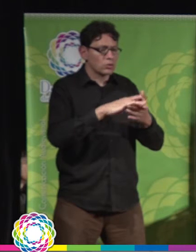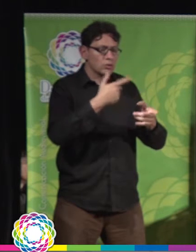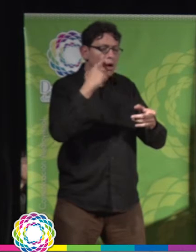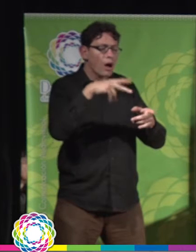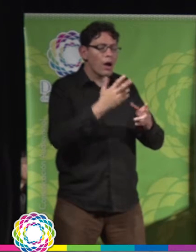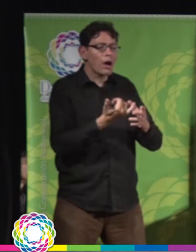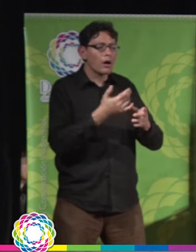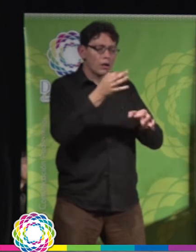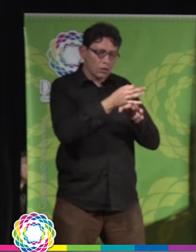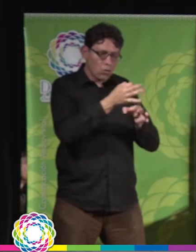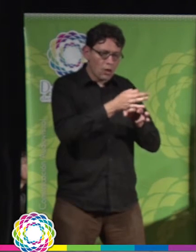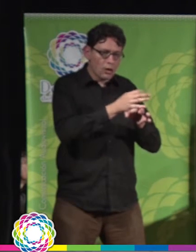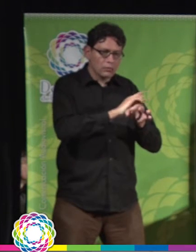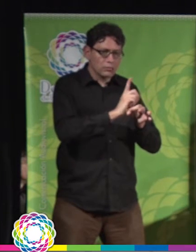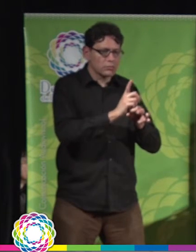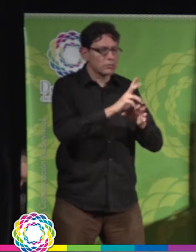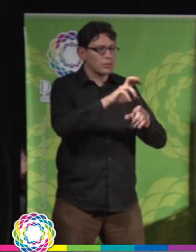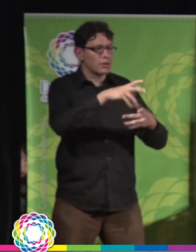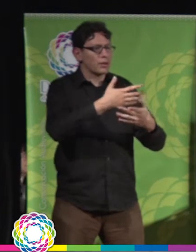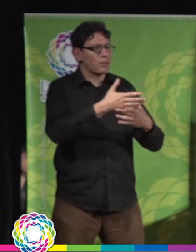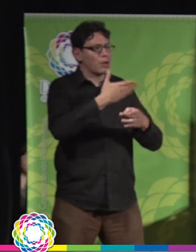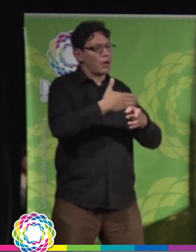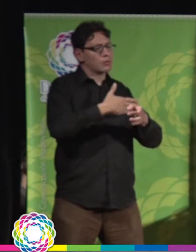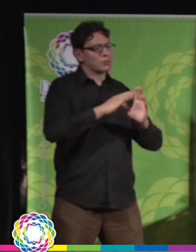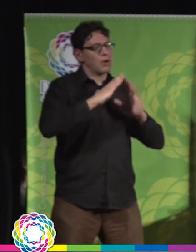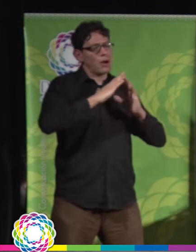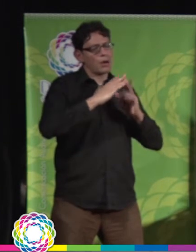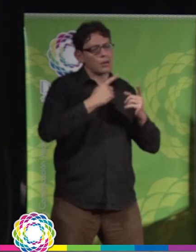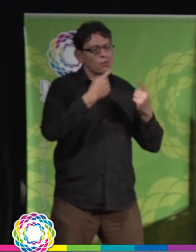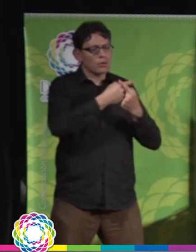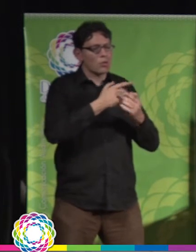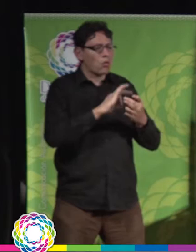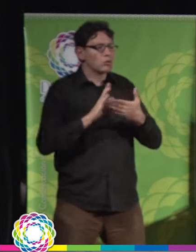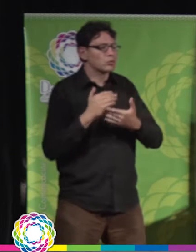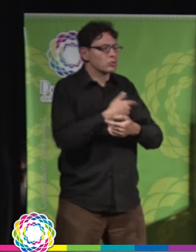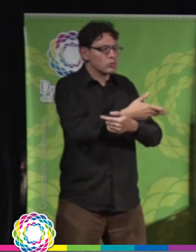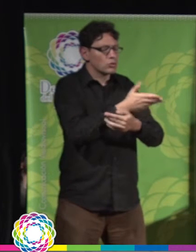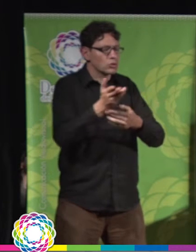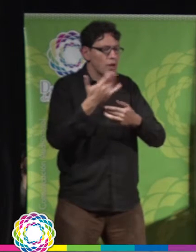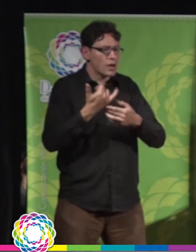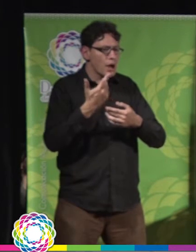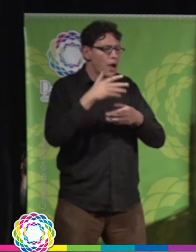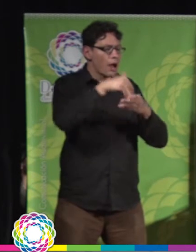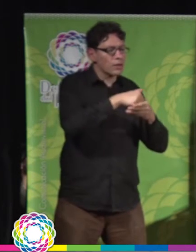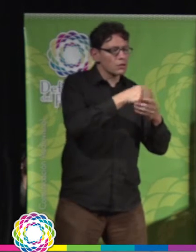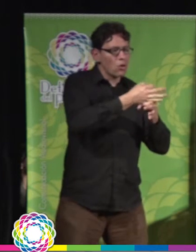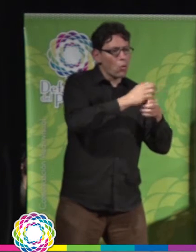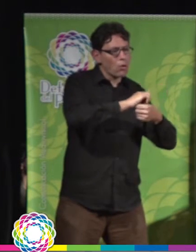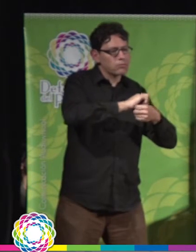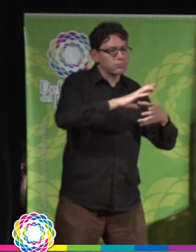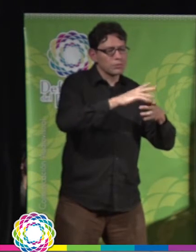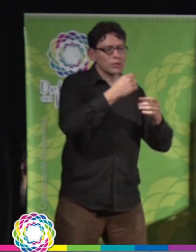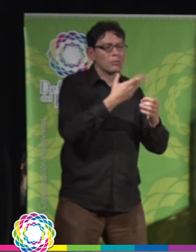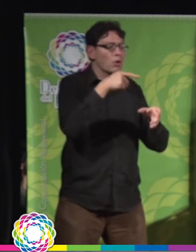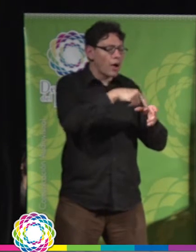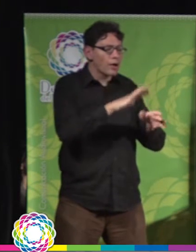con situaciones escolares, sino con situaciones extraescolares de conflictividad social que explotan en la escuela, ¿sí?, por ser el lugar donde nuestros